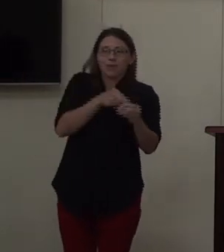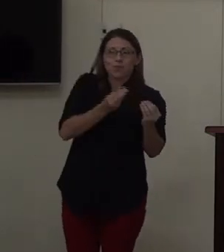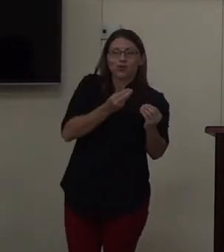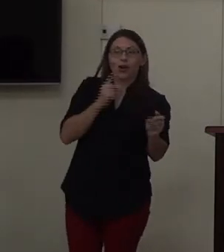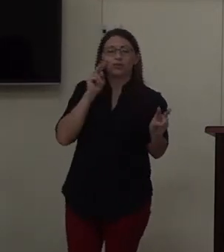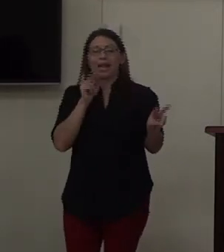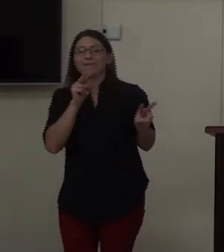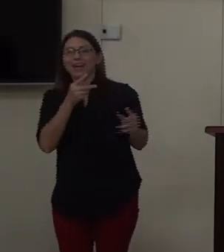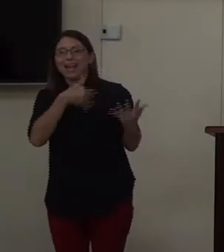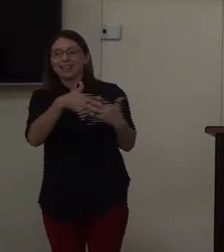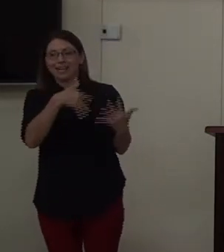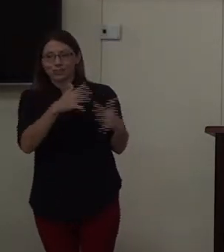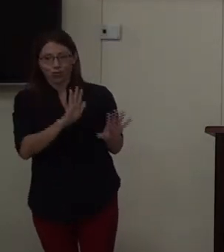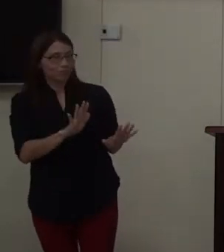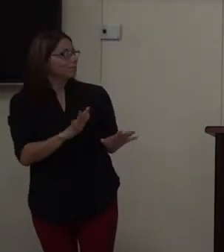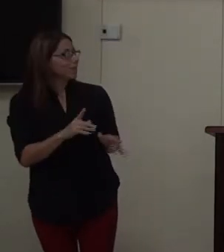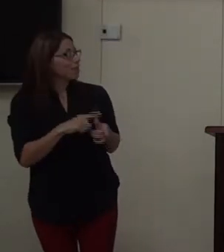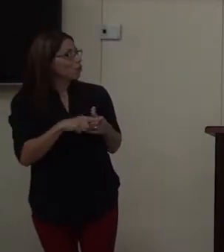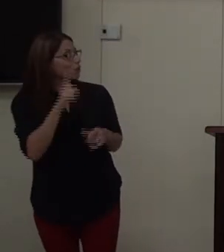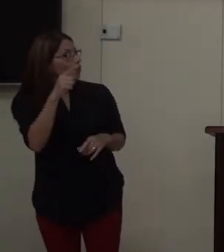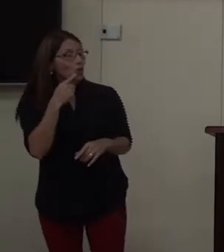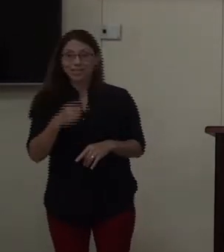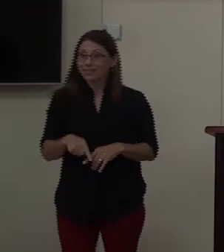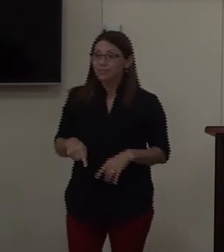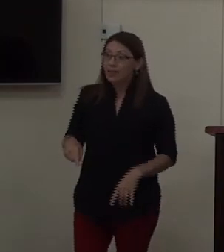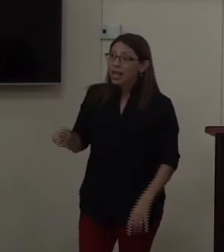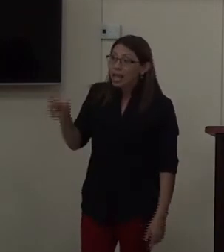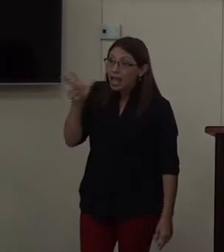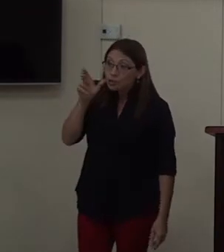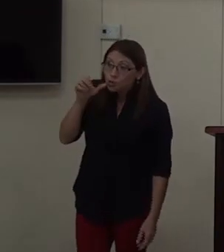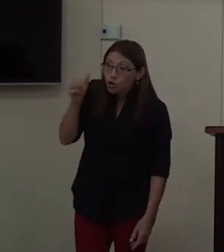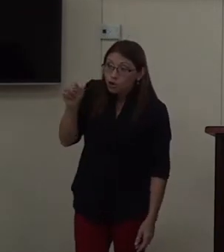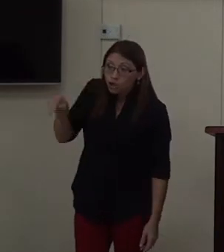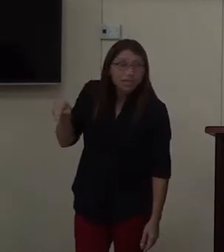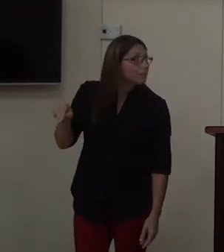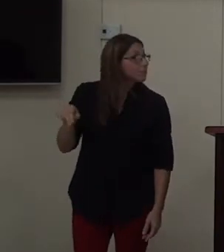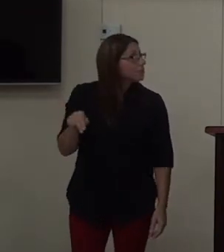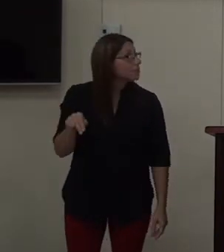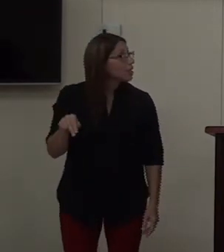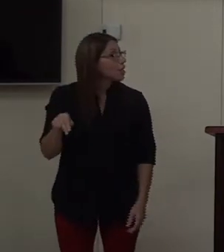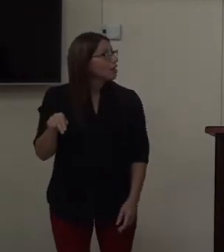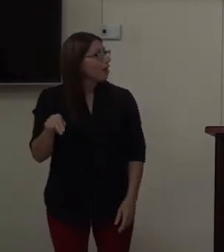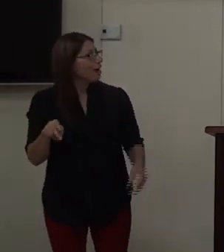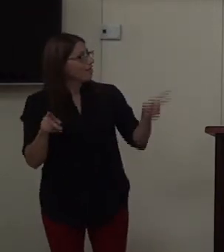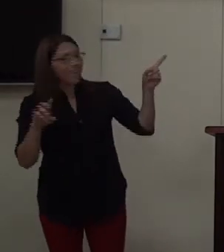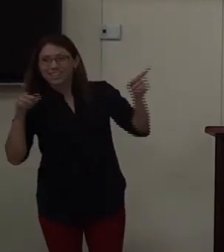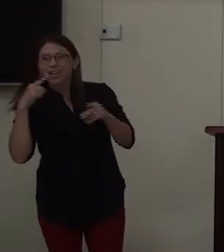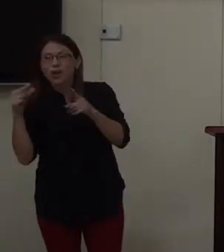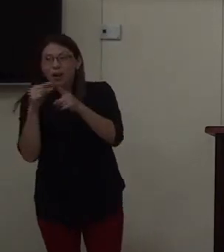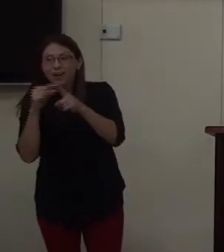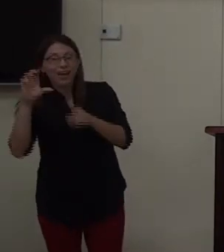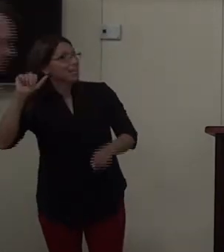qué hay interacción, ¿verdad? Entonces dice uno de ellos, escuchó Shin, no esté de malvado, y usan ese Shin que viene